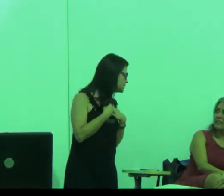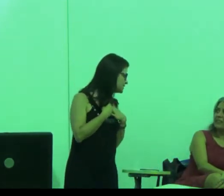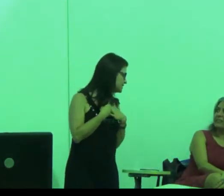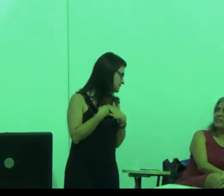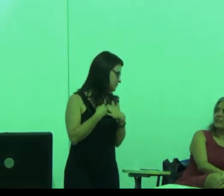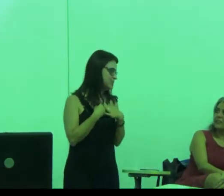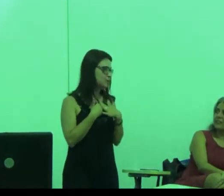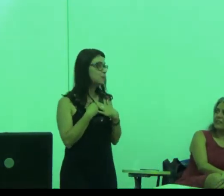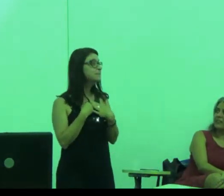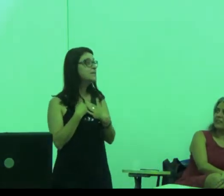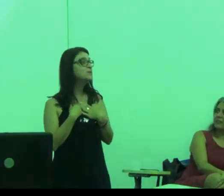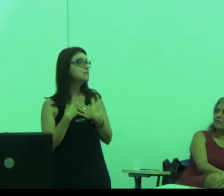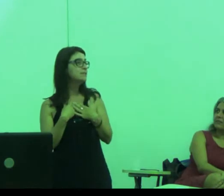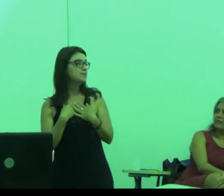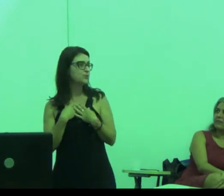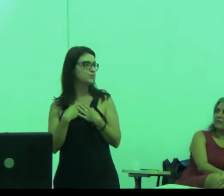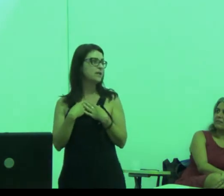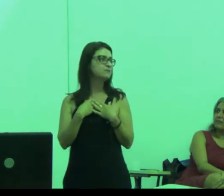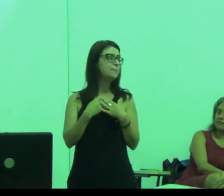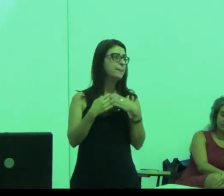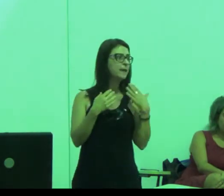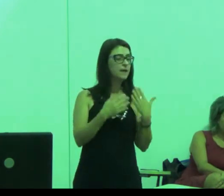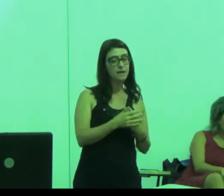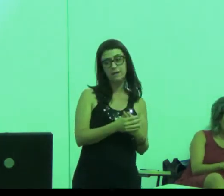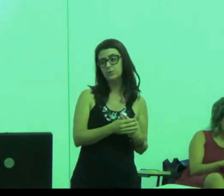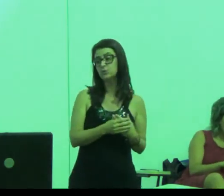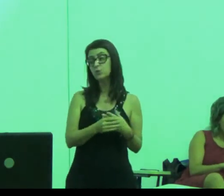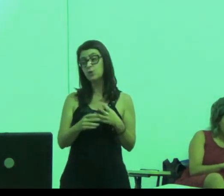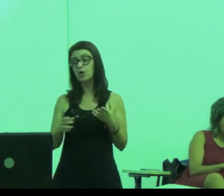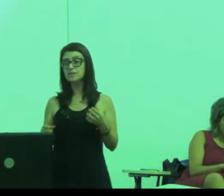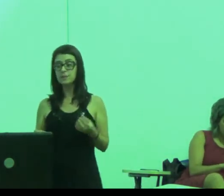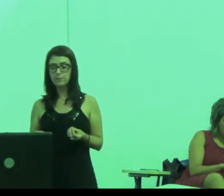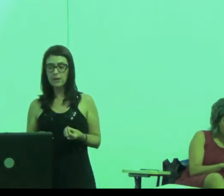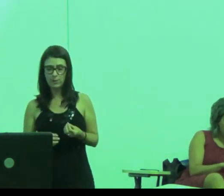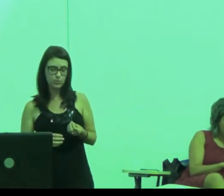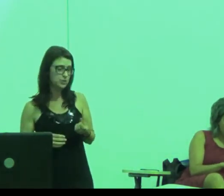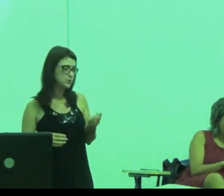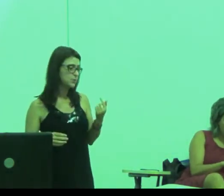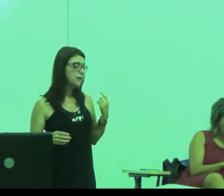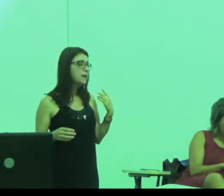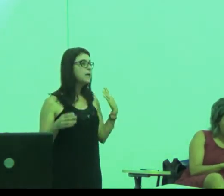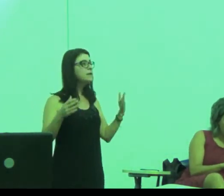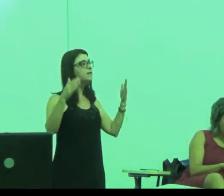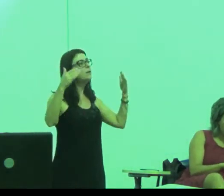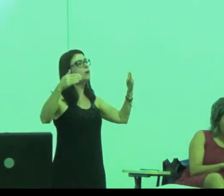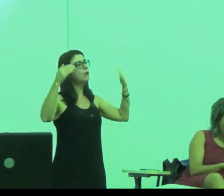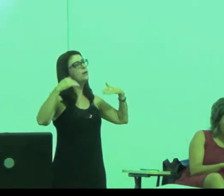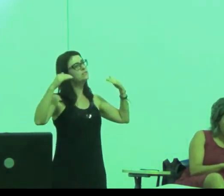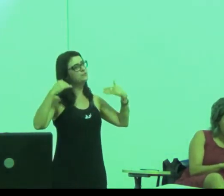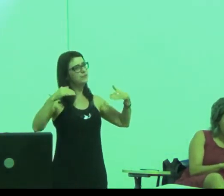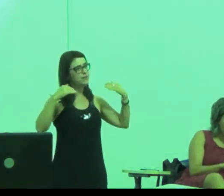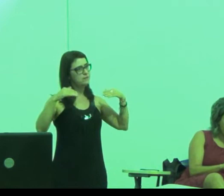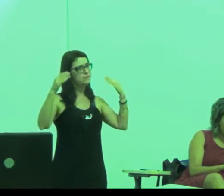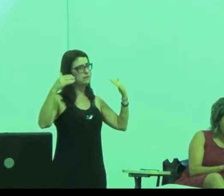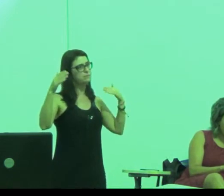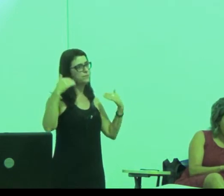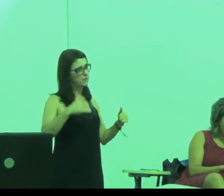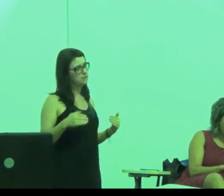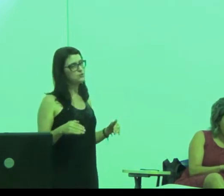desse livro, eu pertenço a esse livro, eu ficava toda orgulhosa por isso. E aí agora, com essa vivência nessa